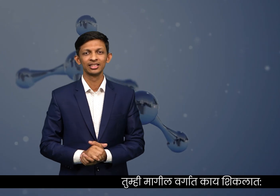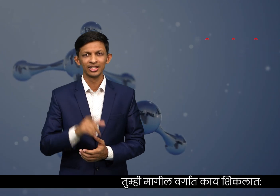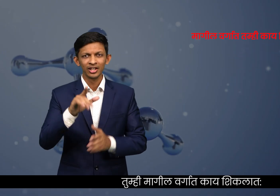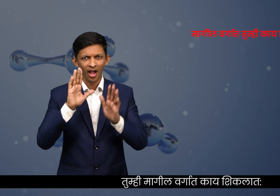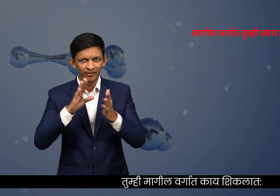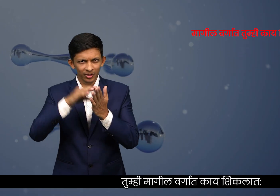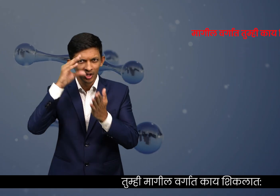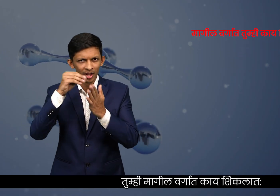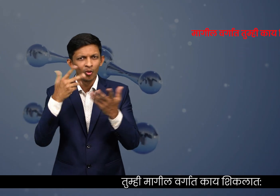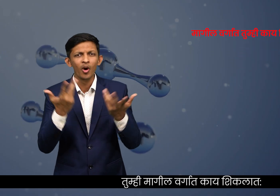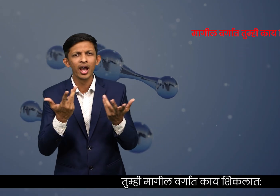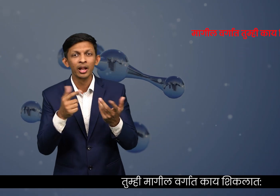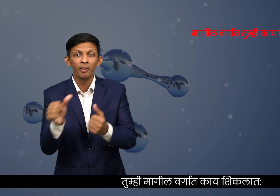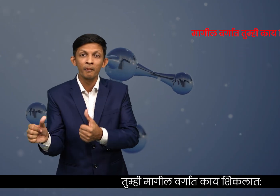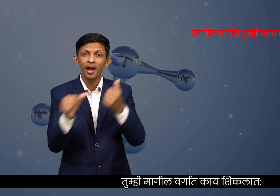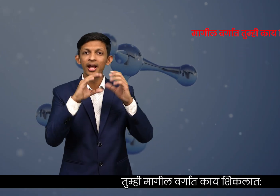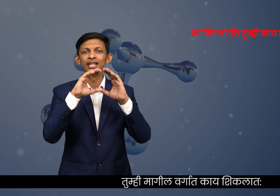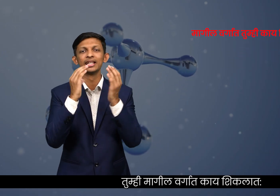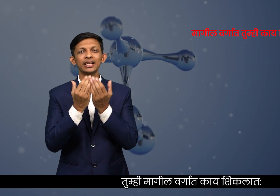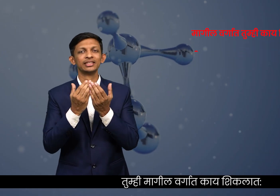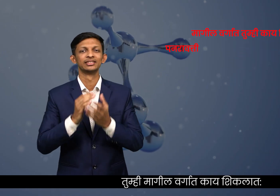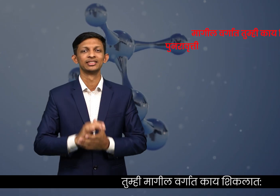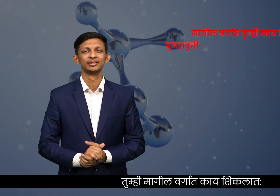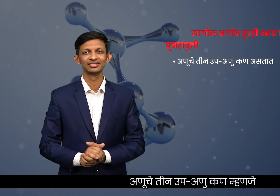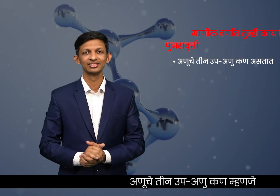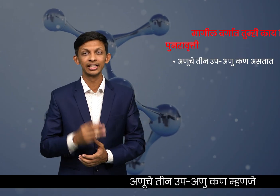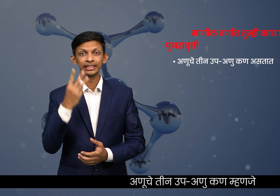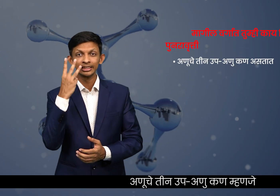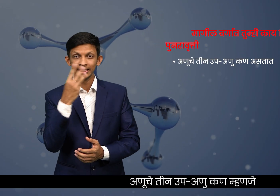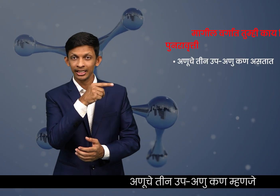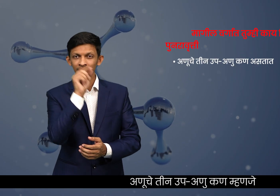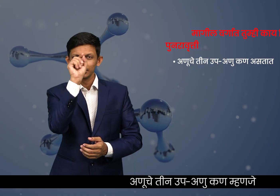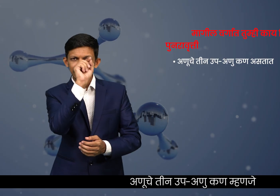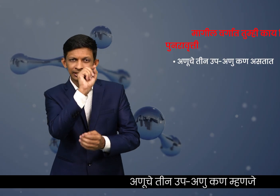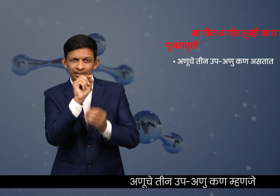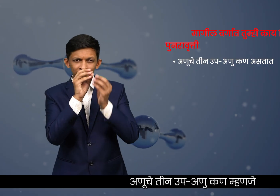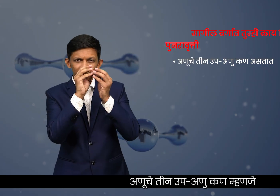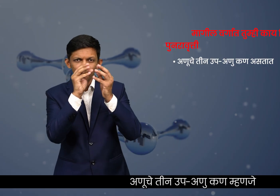तुम्ही मागील वर्गात काय शिकलात? अणूचे 3 उपाणू कण